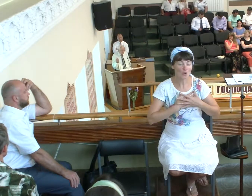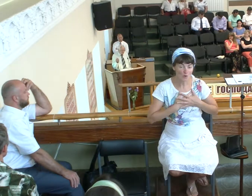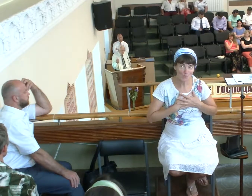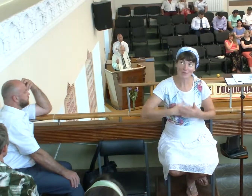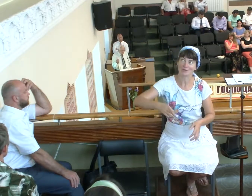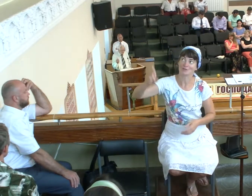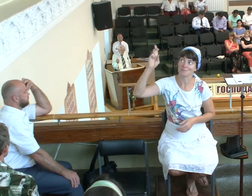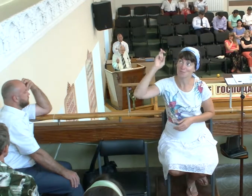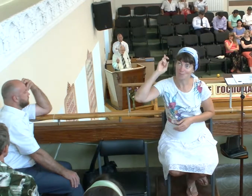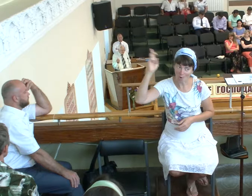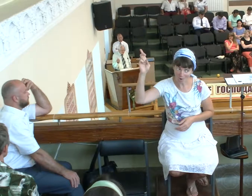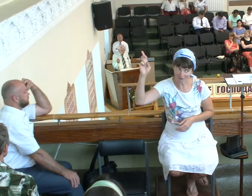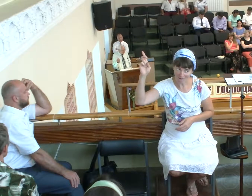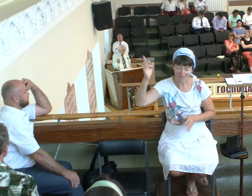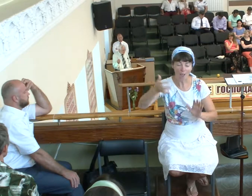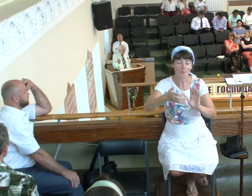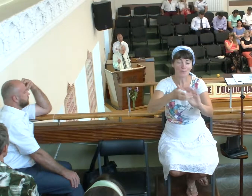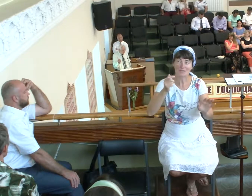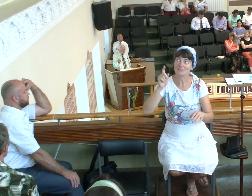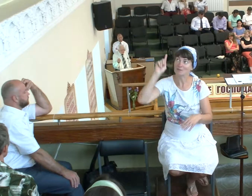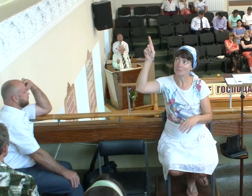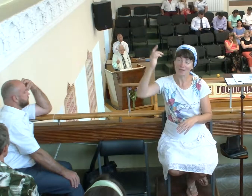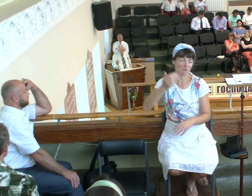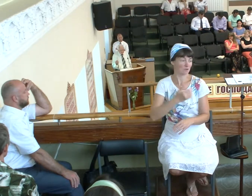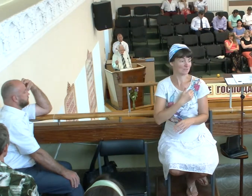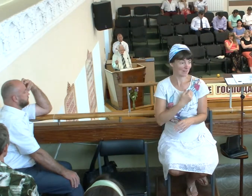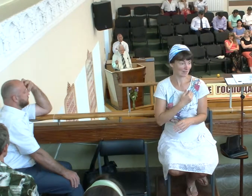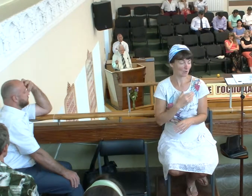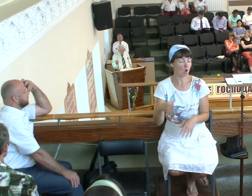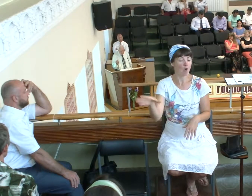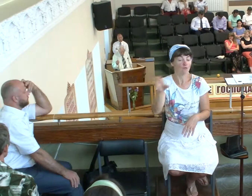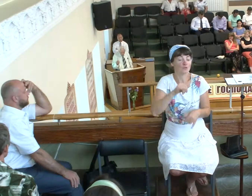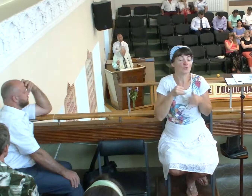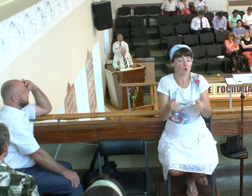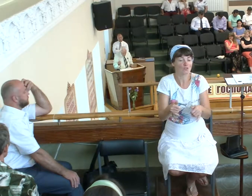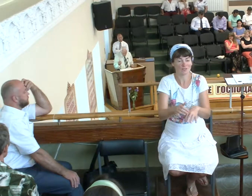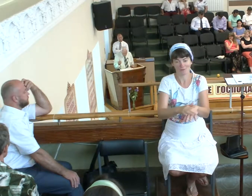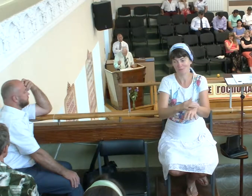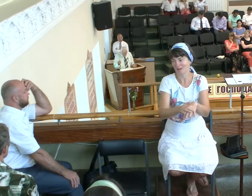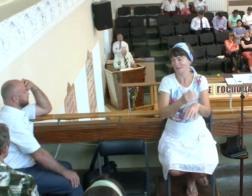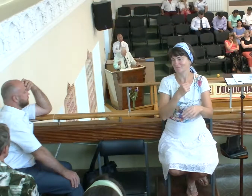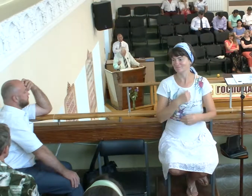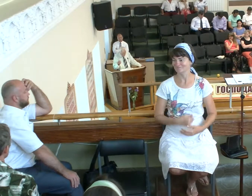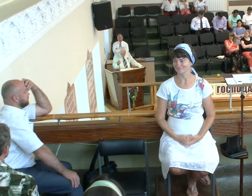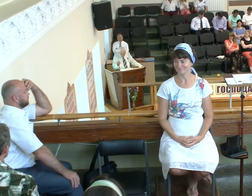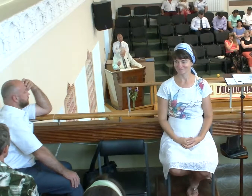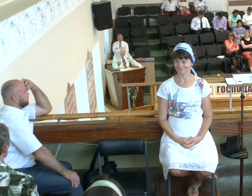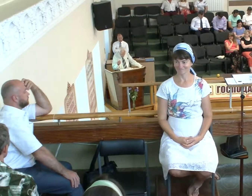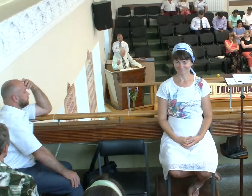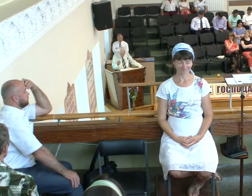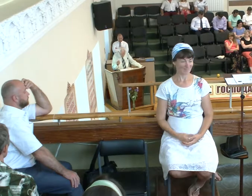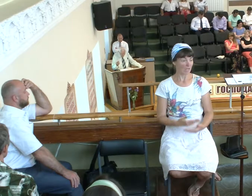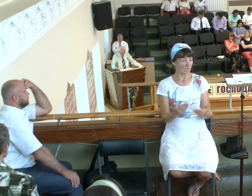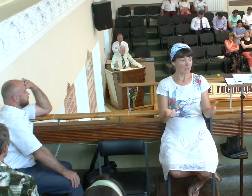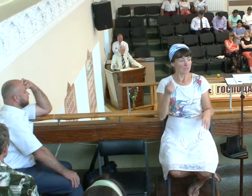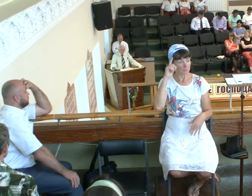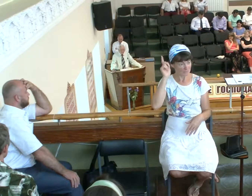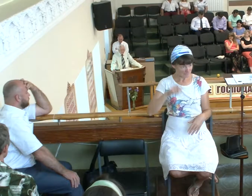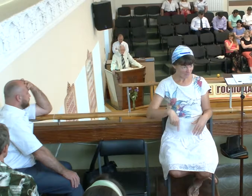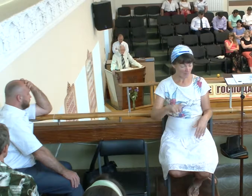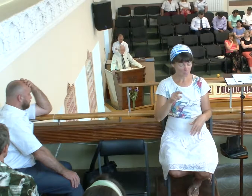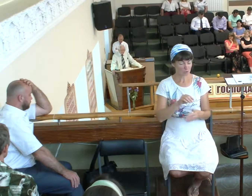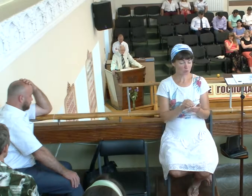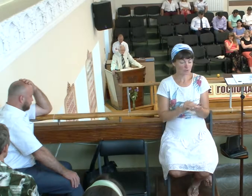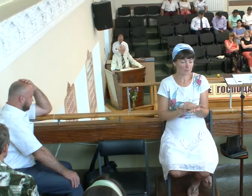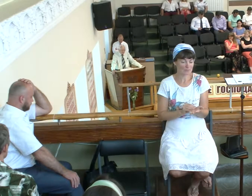содействует ко благу. Это мы знаем, это нас успокаивает. Мы знаем то, что написано в пророке Исаии